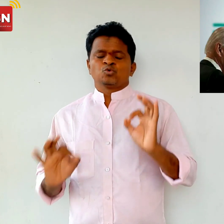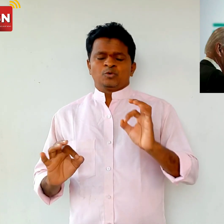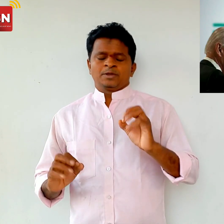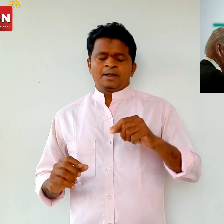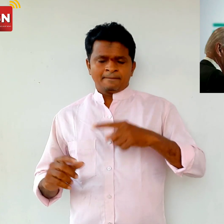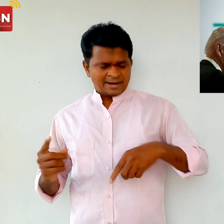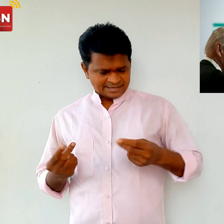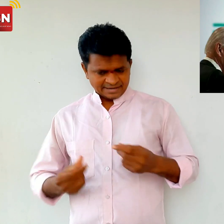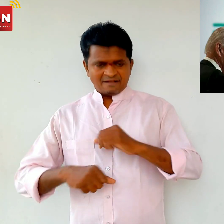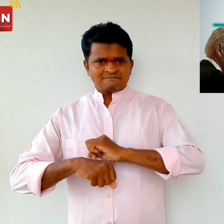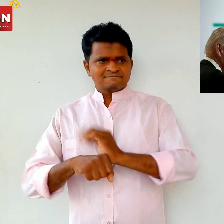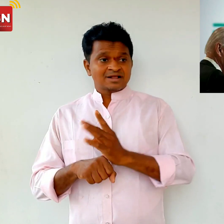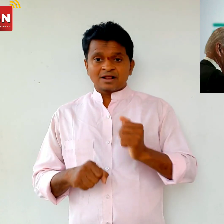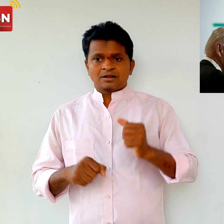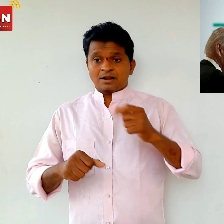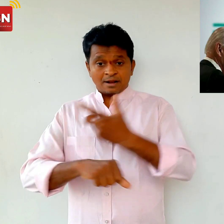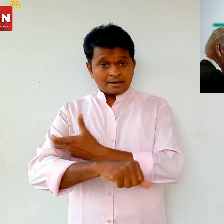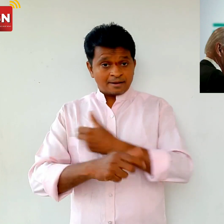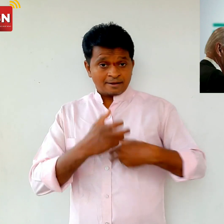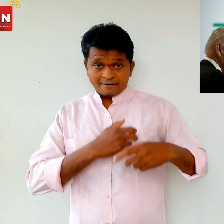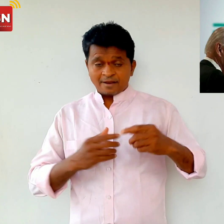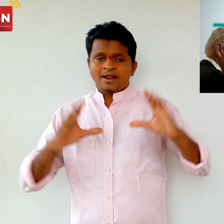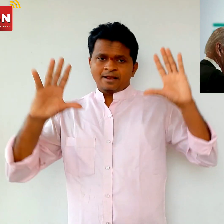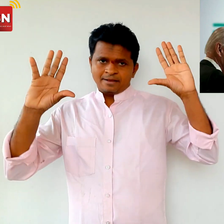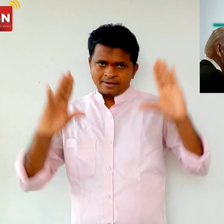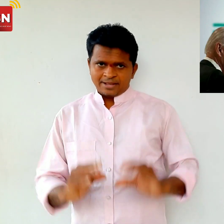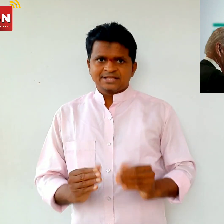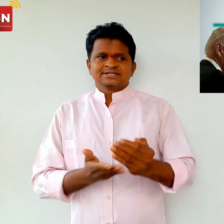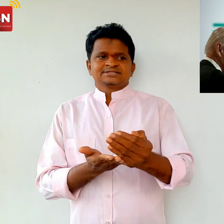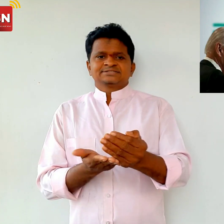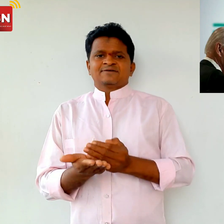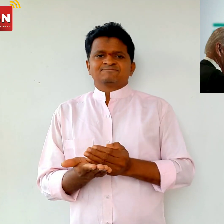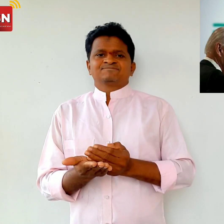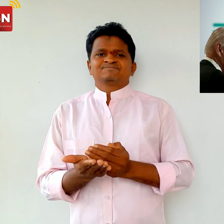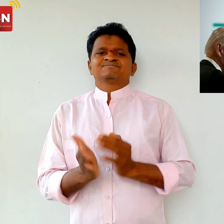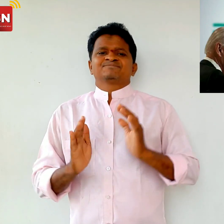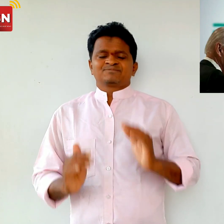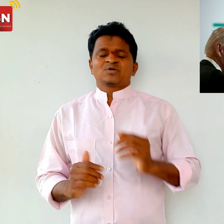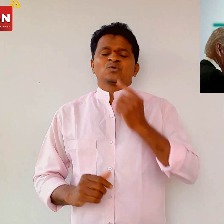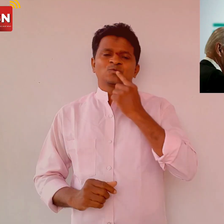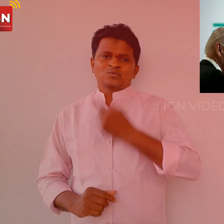సకల సౌభాగ్యంలో పంచగలని ఒప్పుదేశించారు. ఆ విధంగా